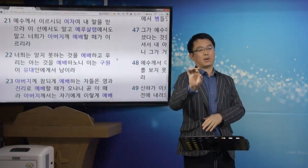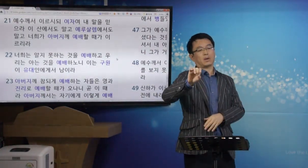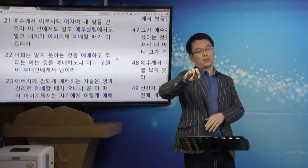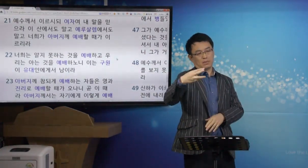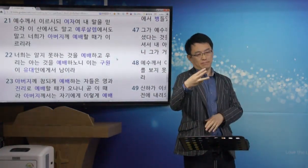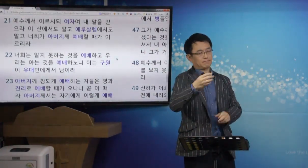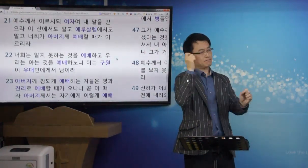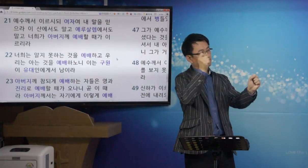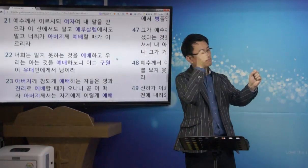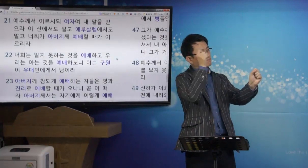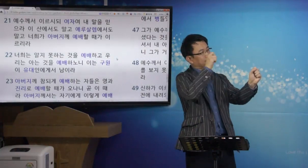바알을